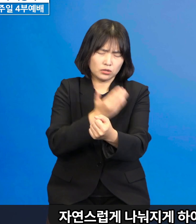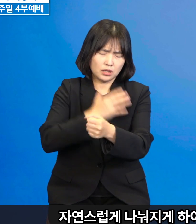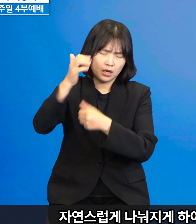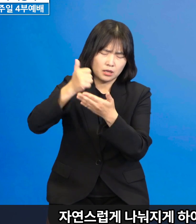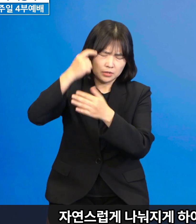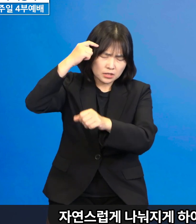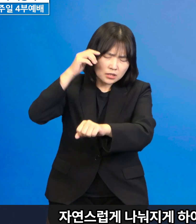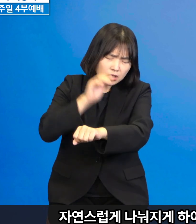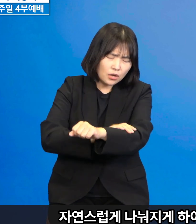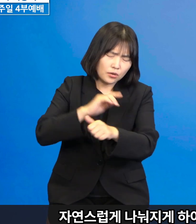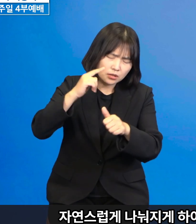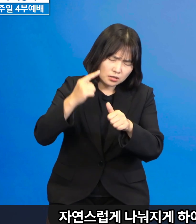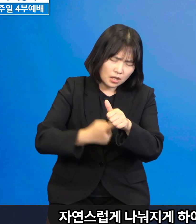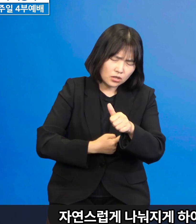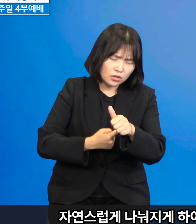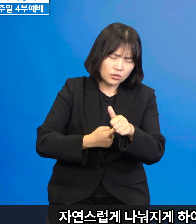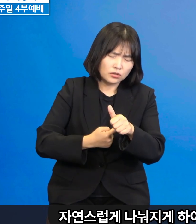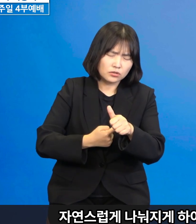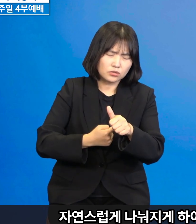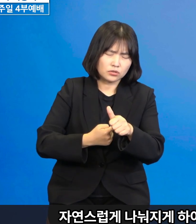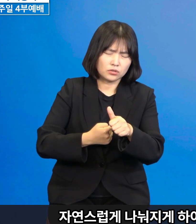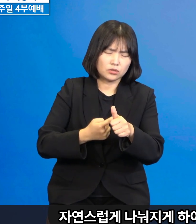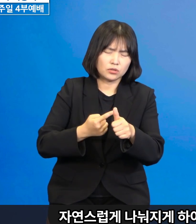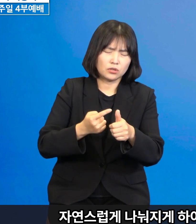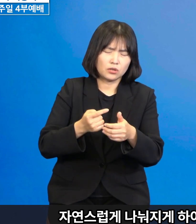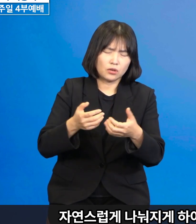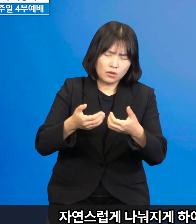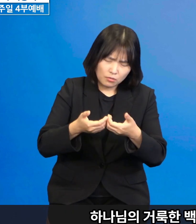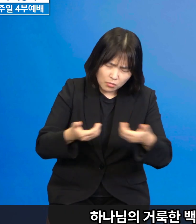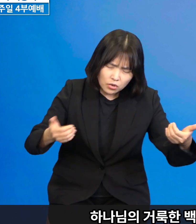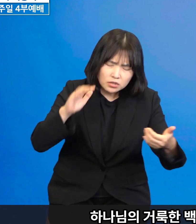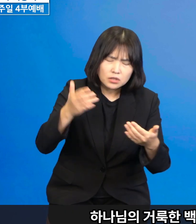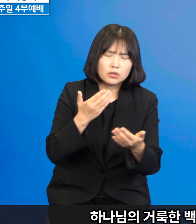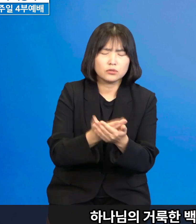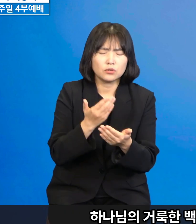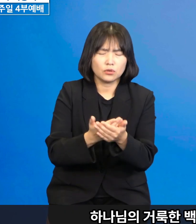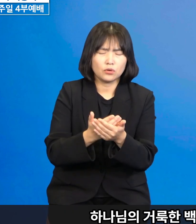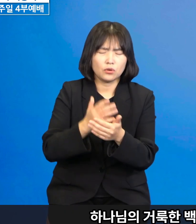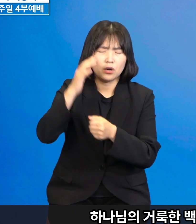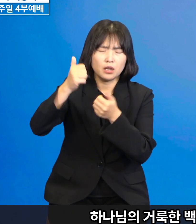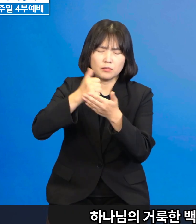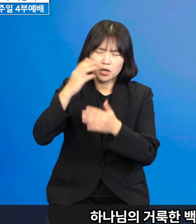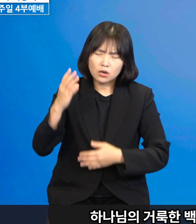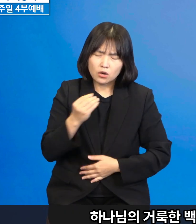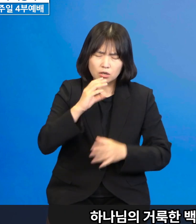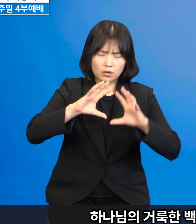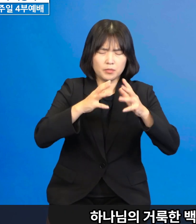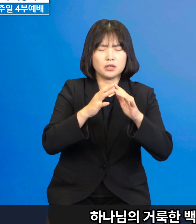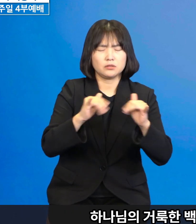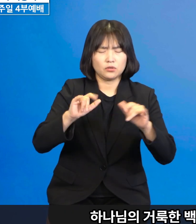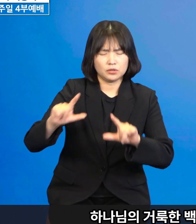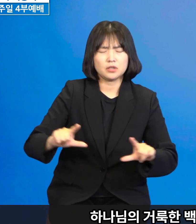지혜로 자연스럽게 나눠지게 하여 주시옵시고 멀어지게 하시고 하나님의 거룩한